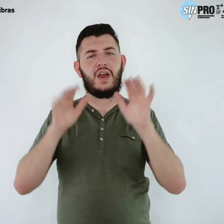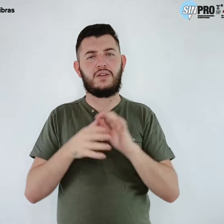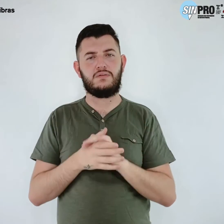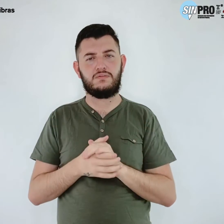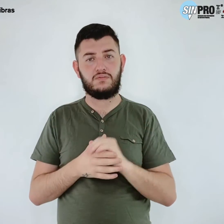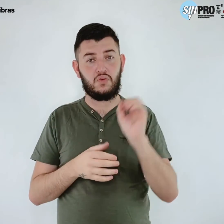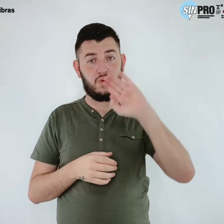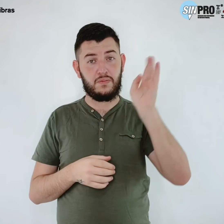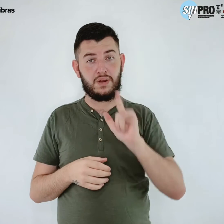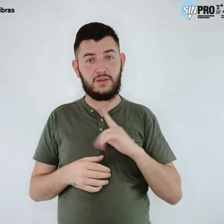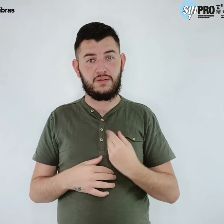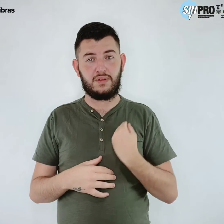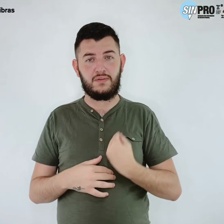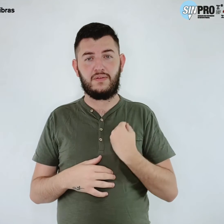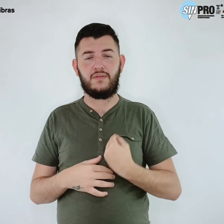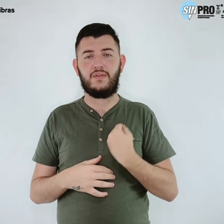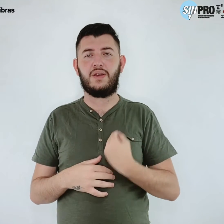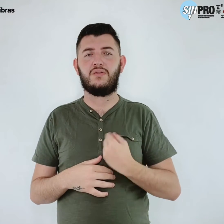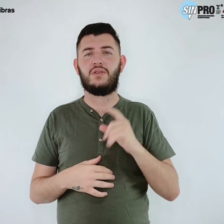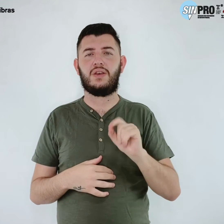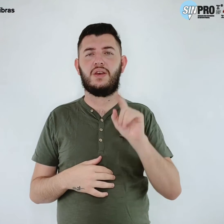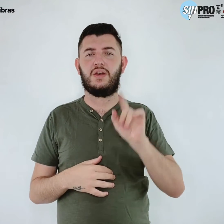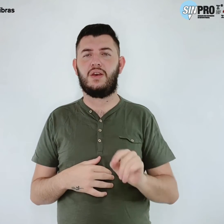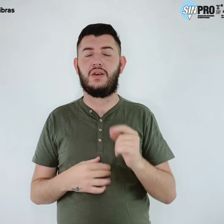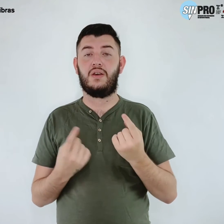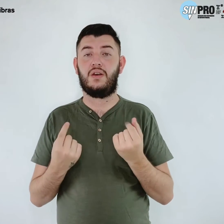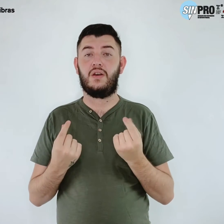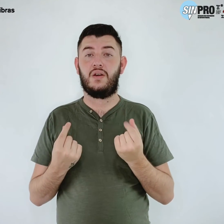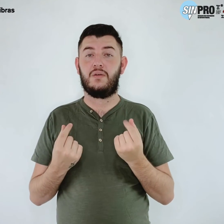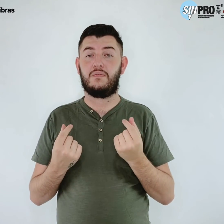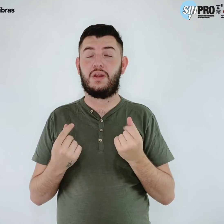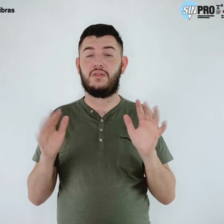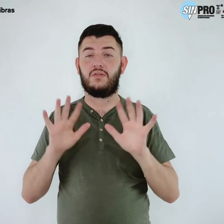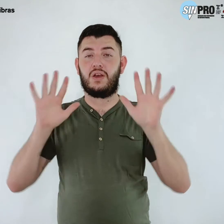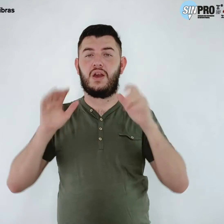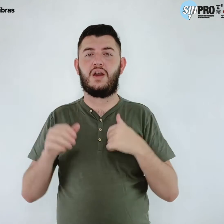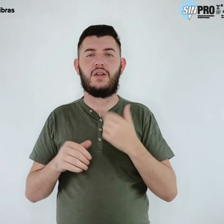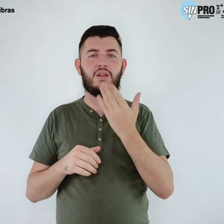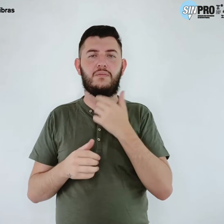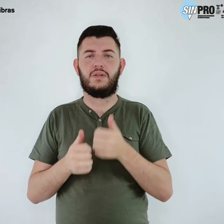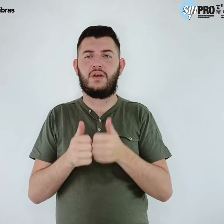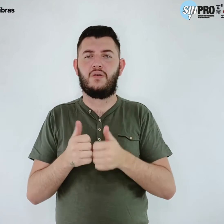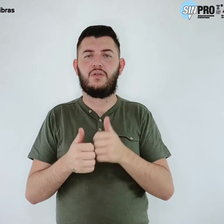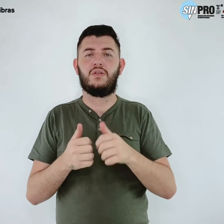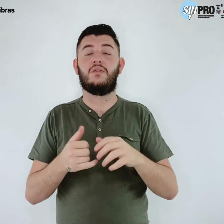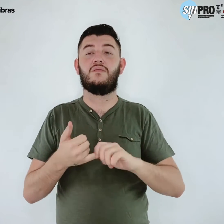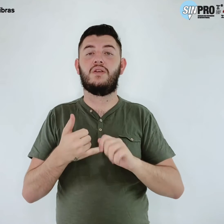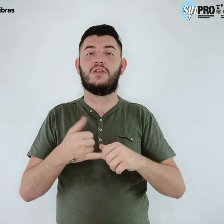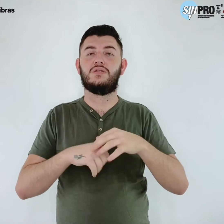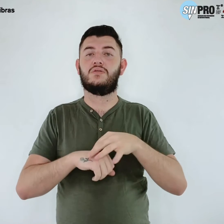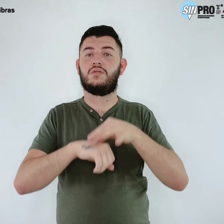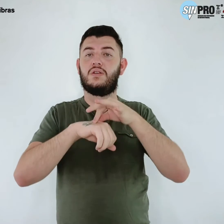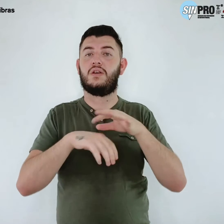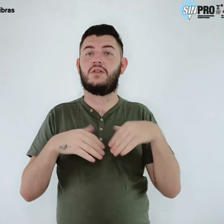que a comida também está tão cara? O Brasil está vivendo um constante aumento dos preços dos alimentos, arroz,